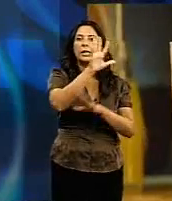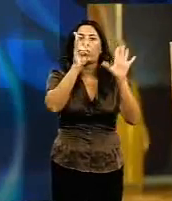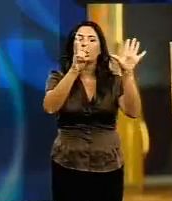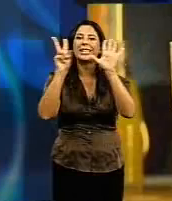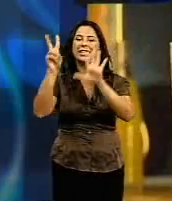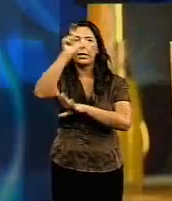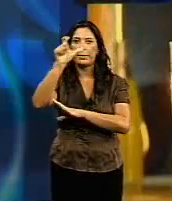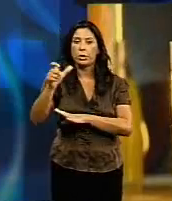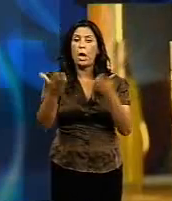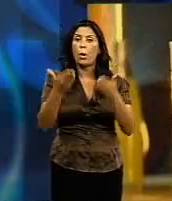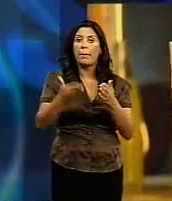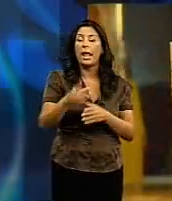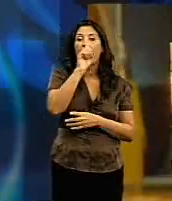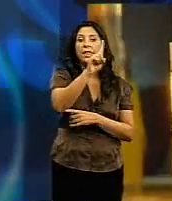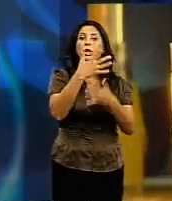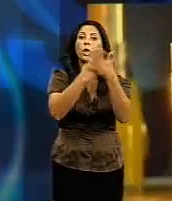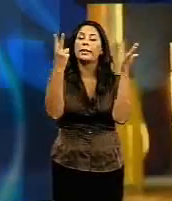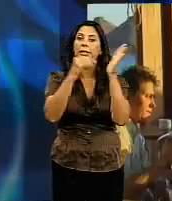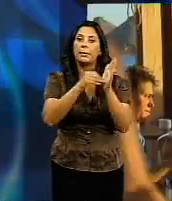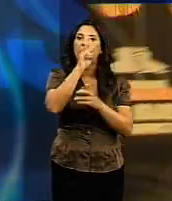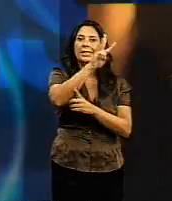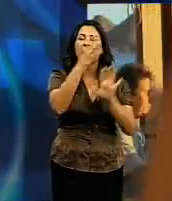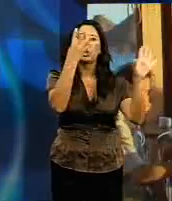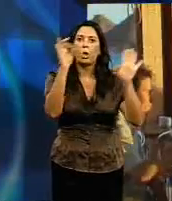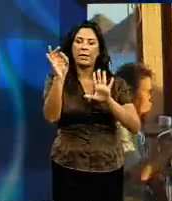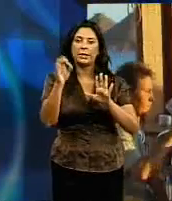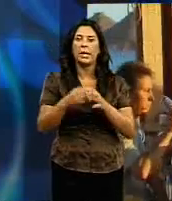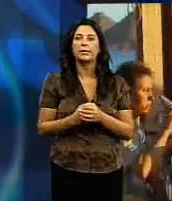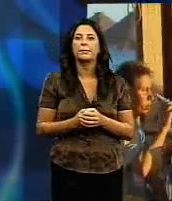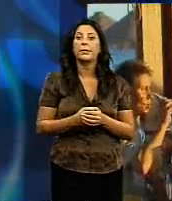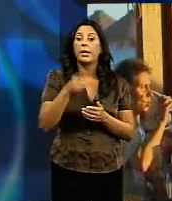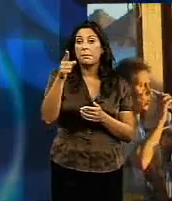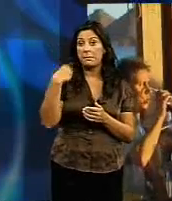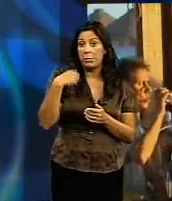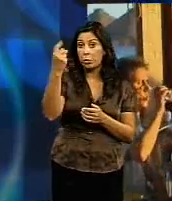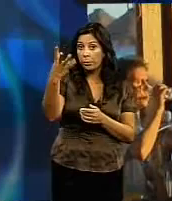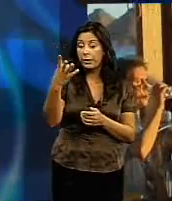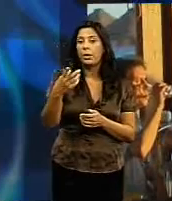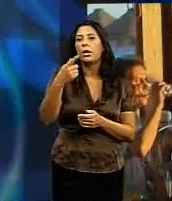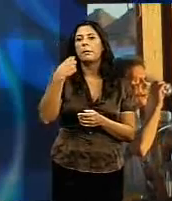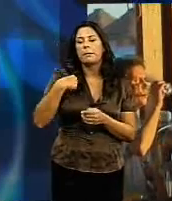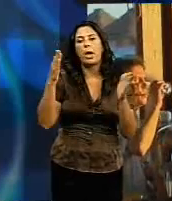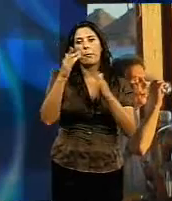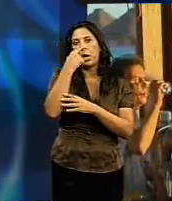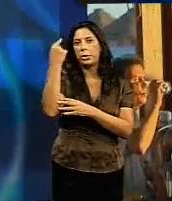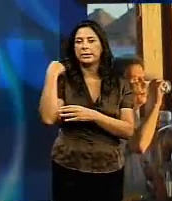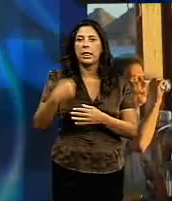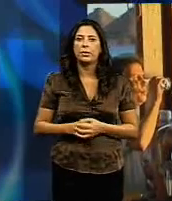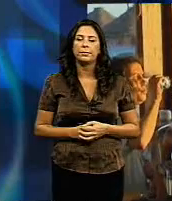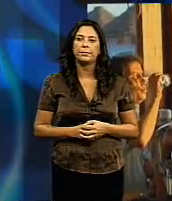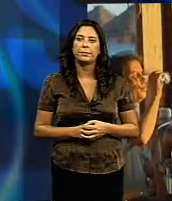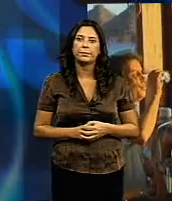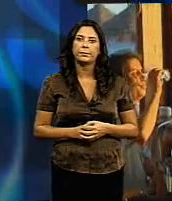149.587 personas frente a las 117.390 registradas en el mismo periodo del pasado año. Somos